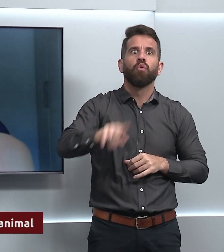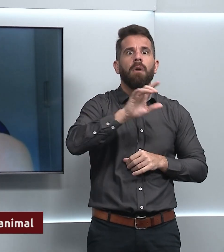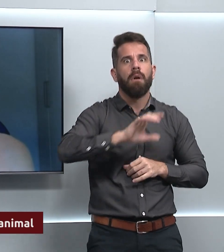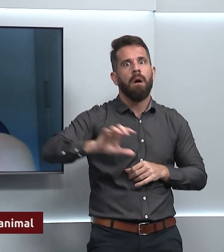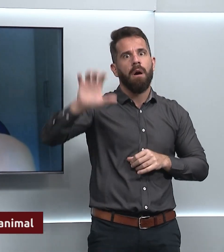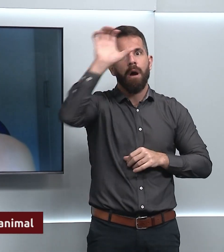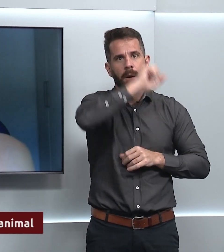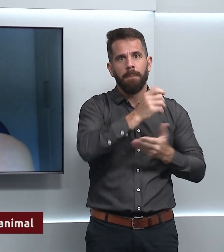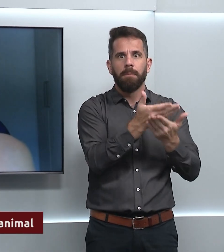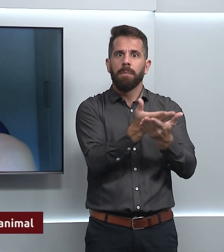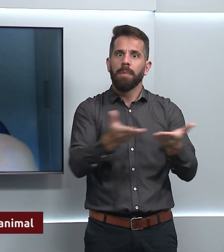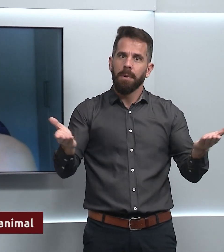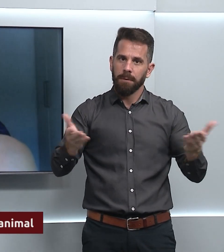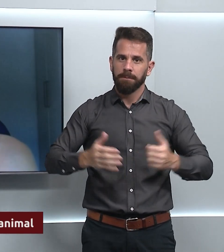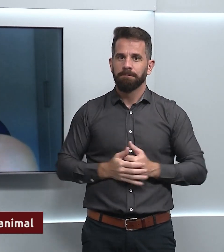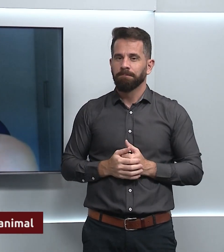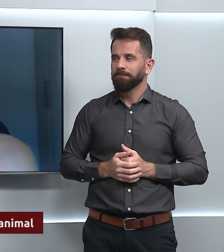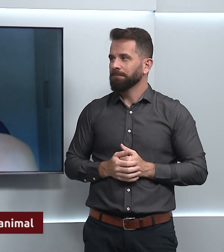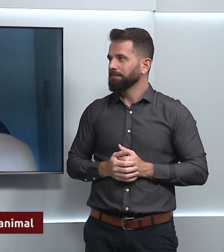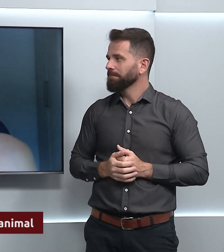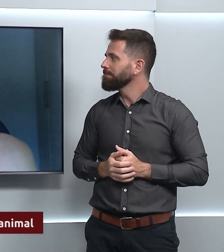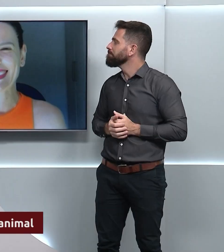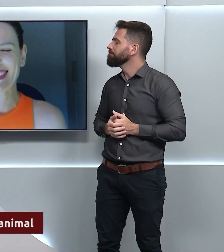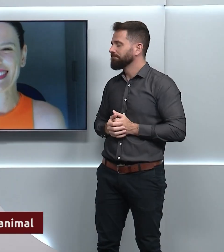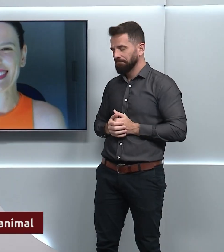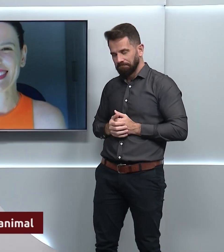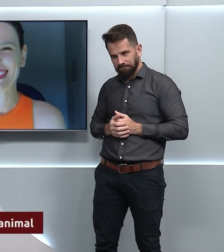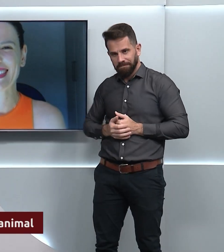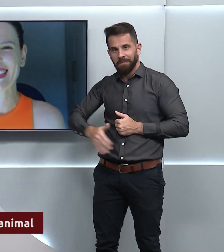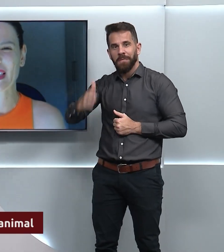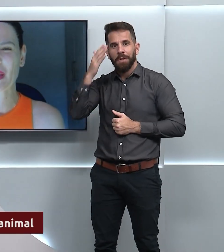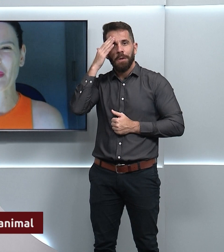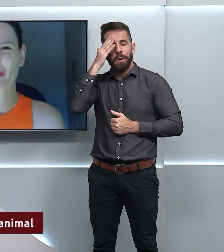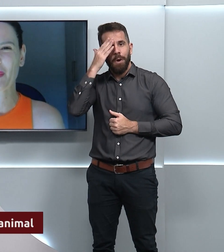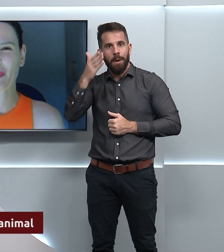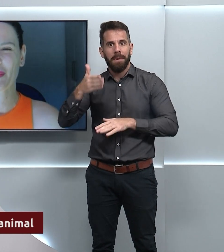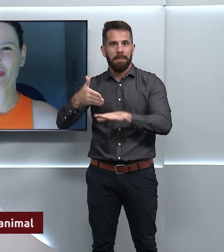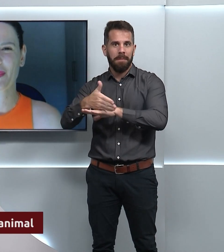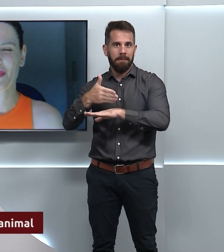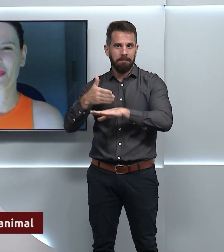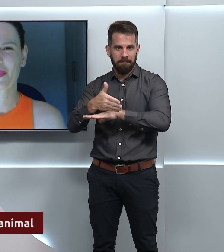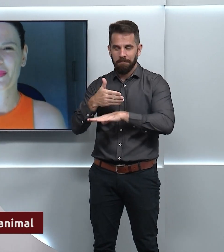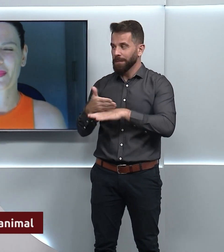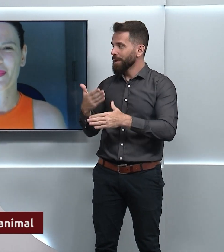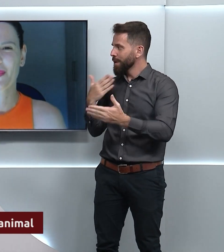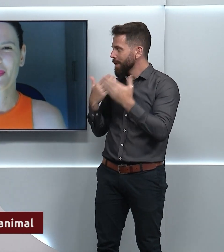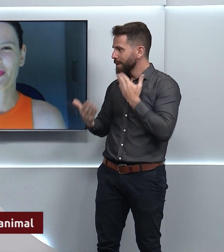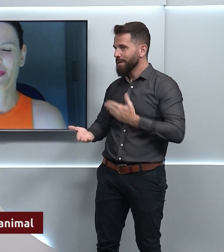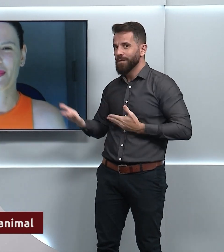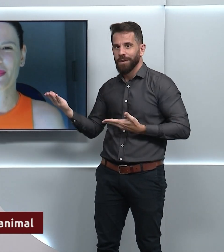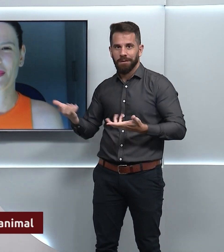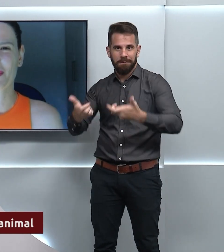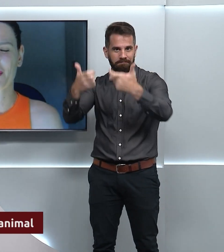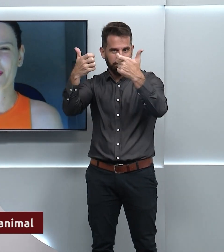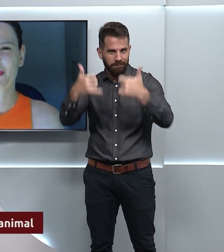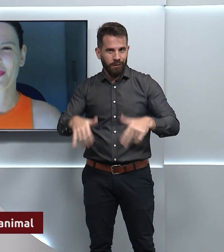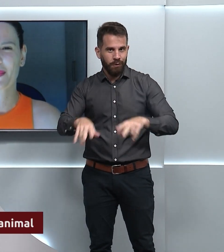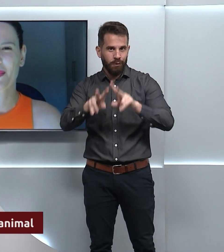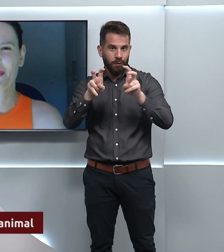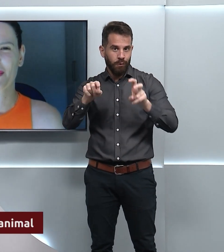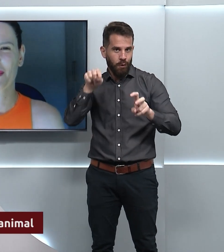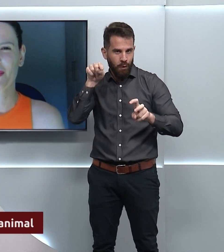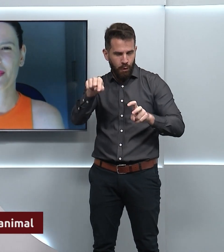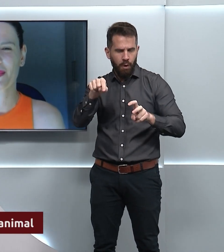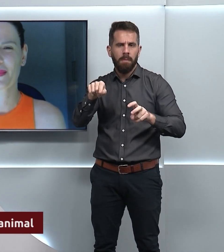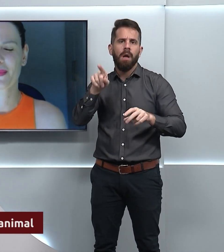todo mundo pode fazer... Muito obrigada pela sua presença novamente. A gente conversou com a Poliane Mascarenhas, que é